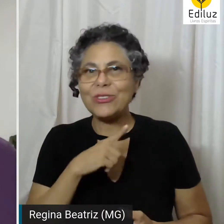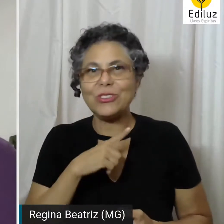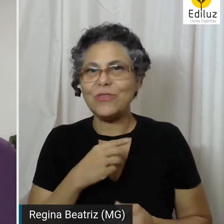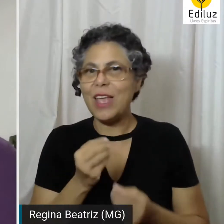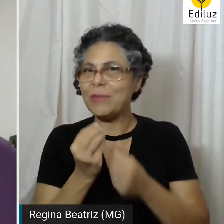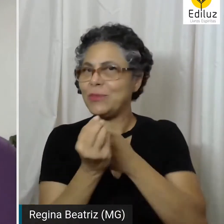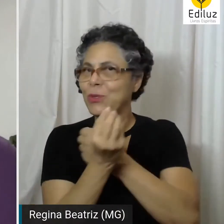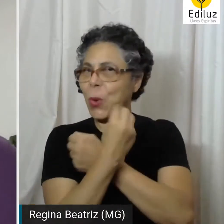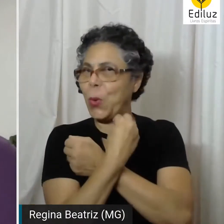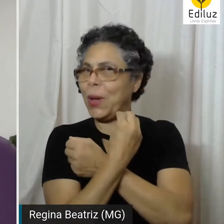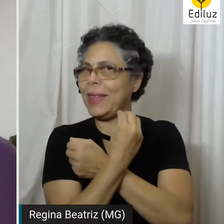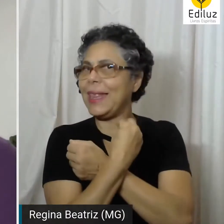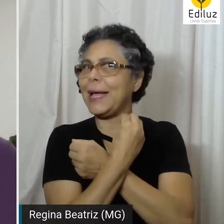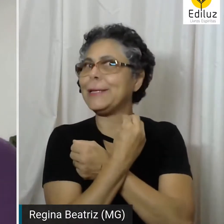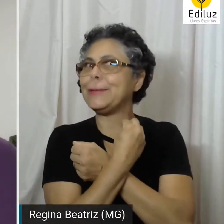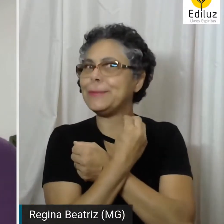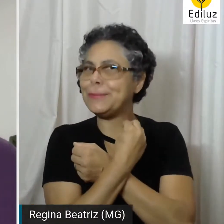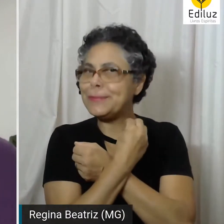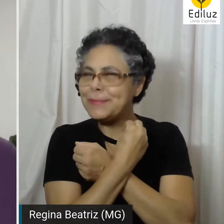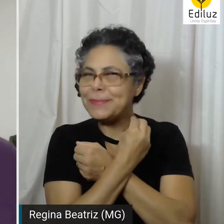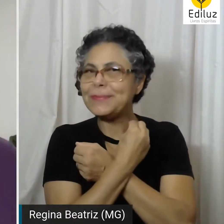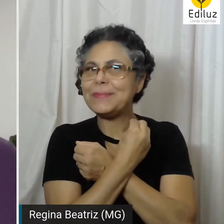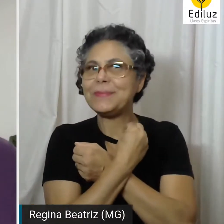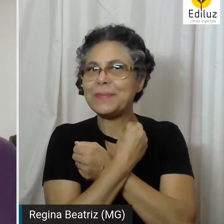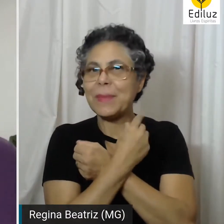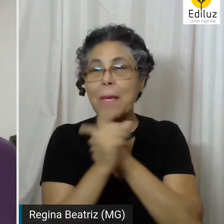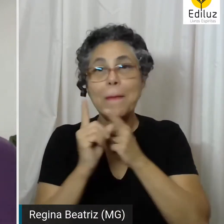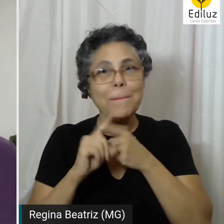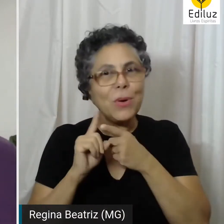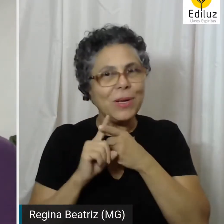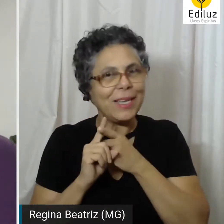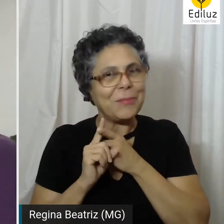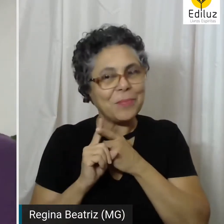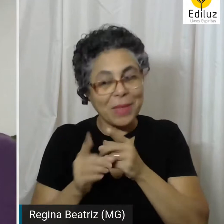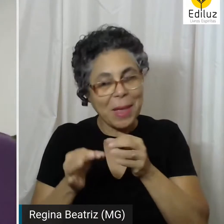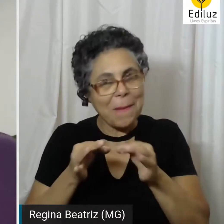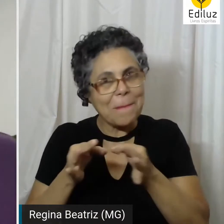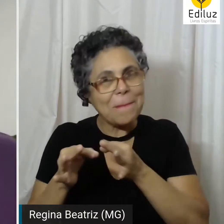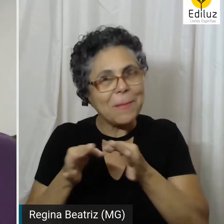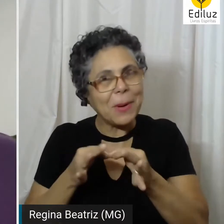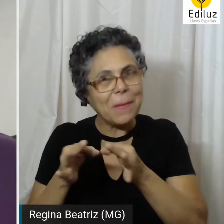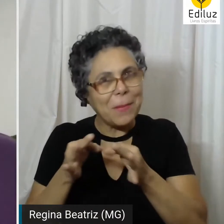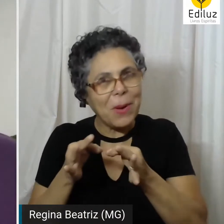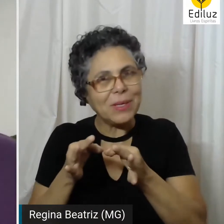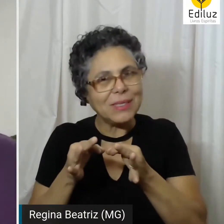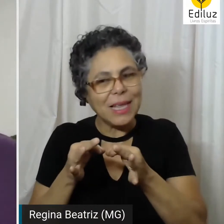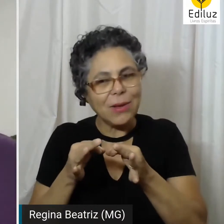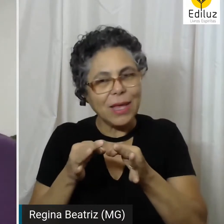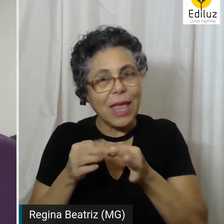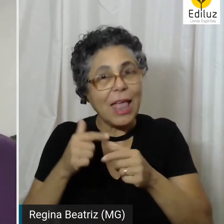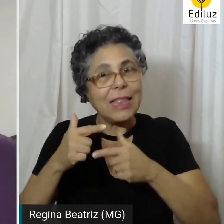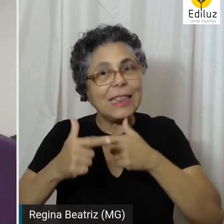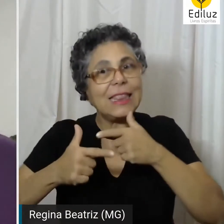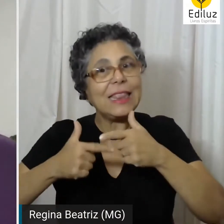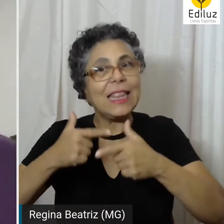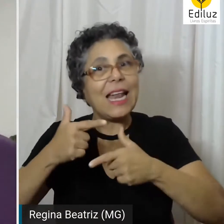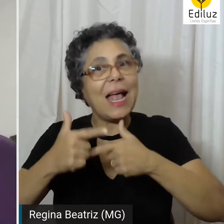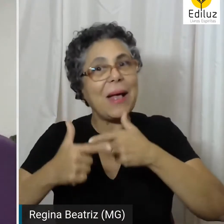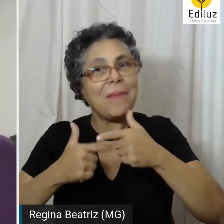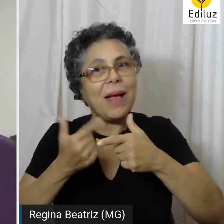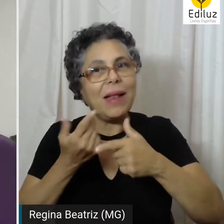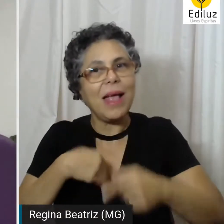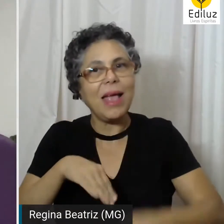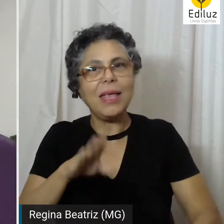cuidado. O propósito é que trabalhemos e